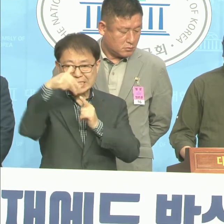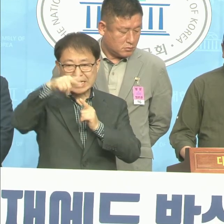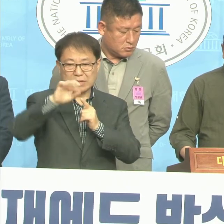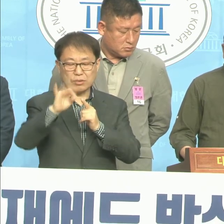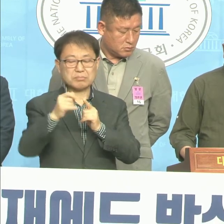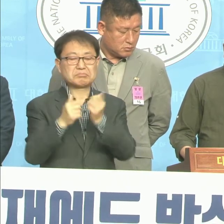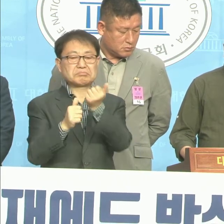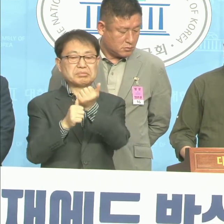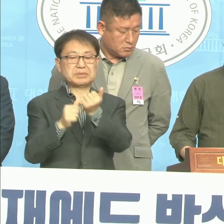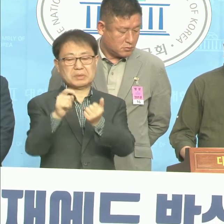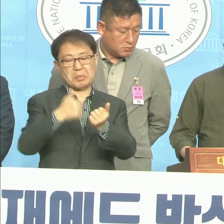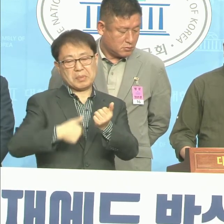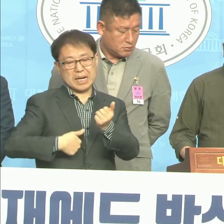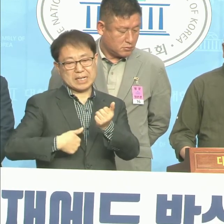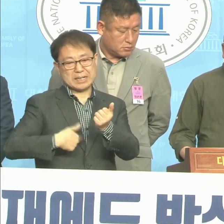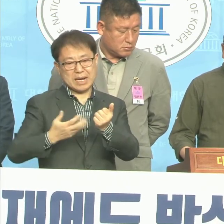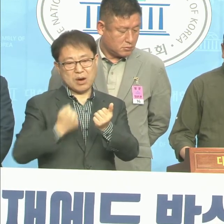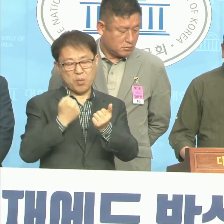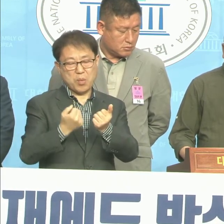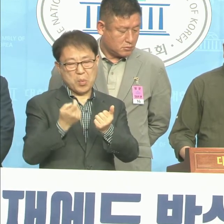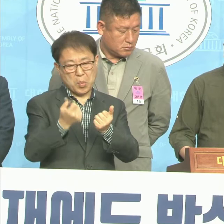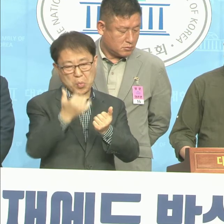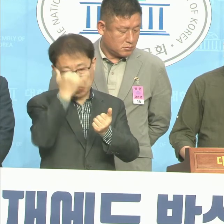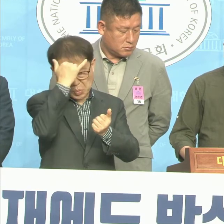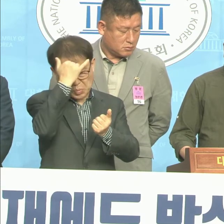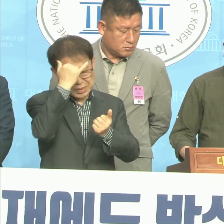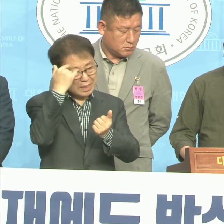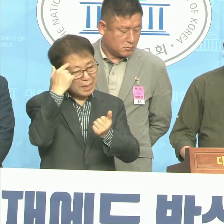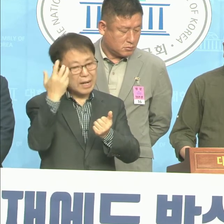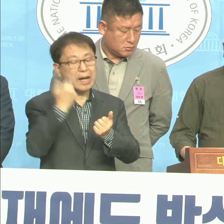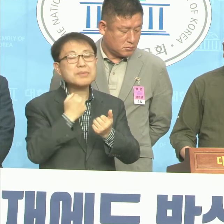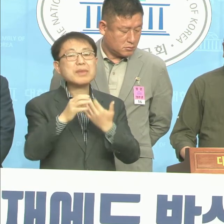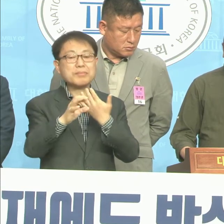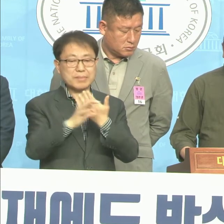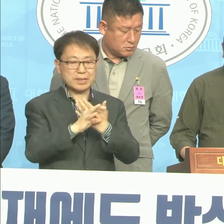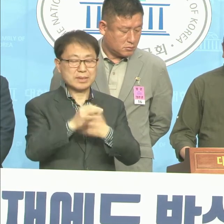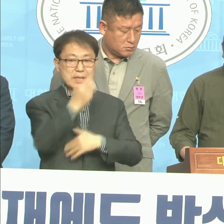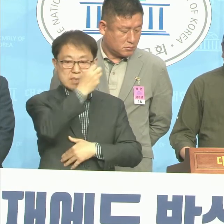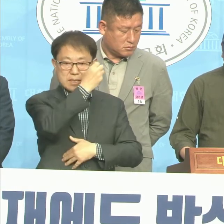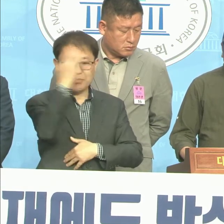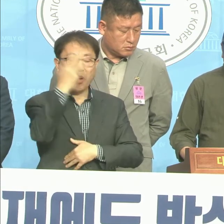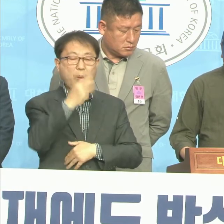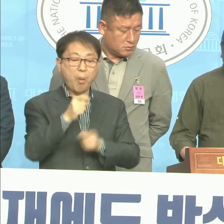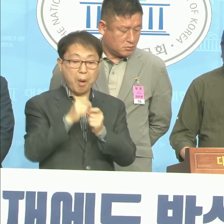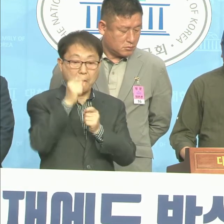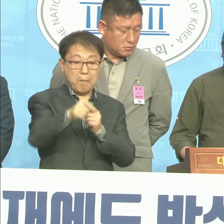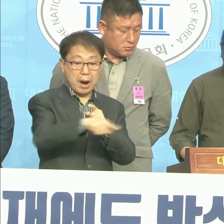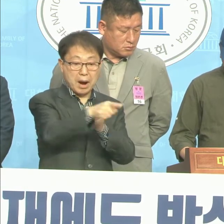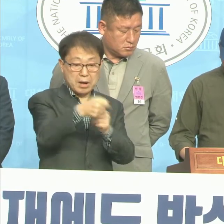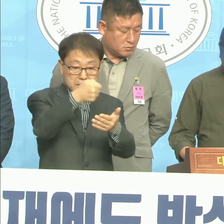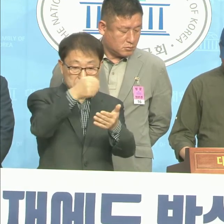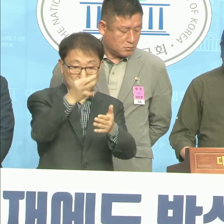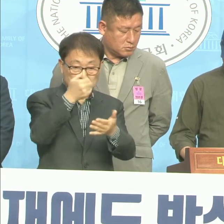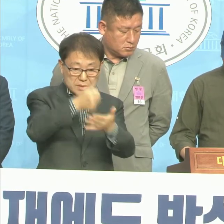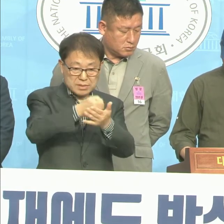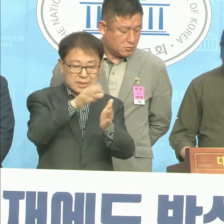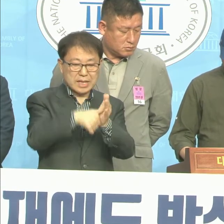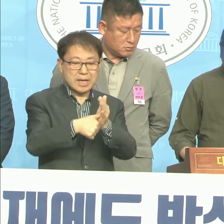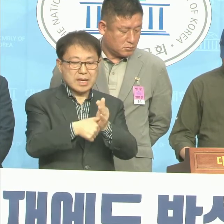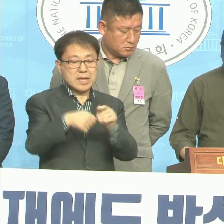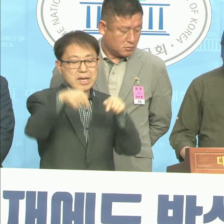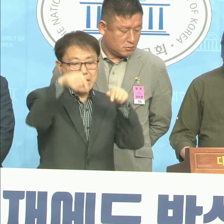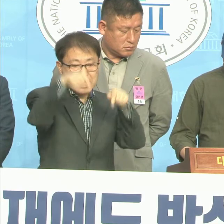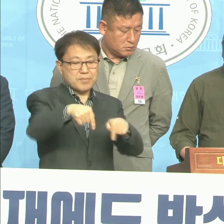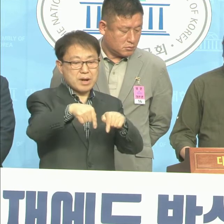일말의 장식이나 최소한의 도덕적 의식이 있다면 삼성중 오고 파도 업된 결정시 협력 써